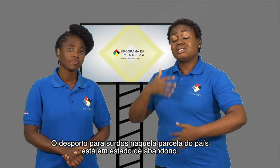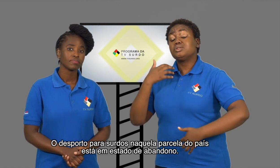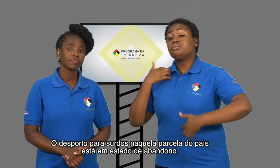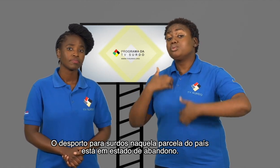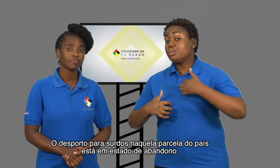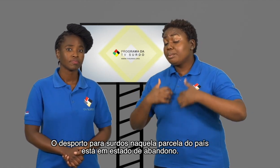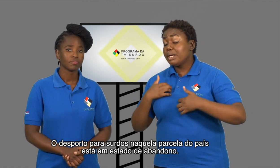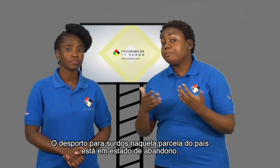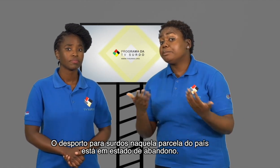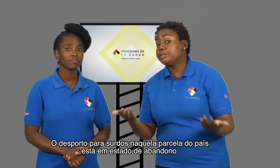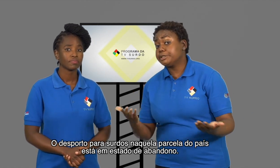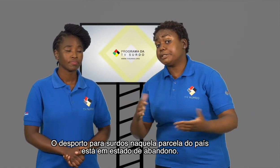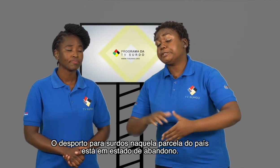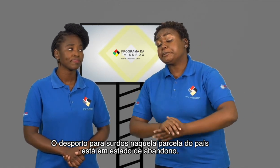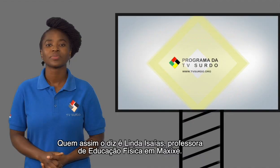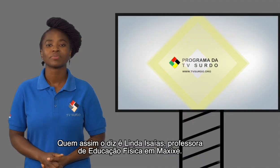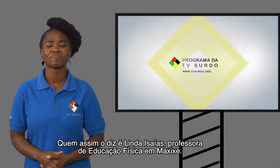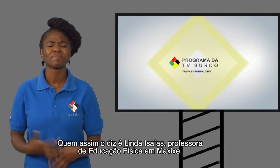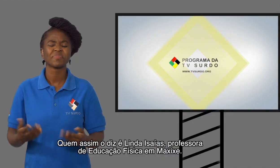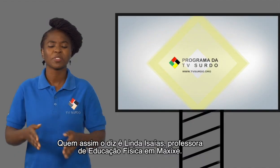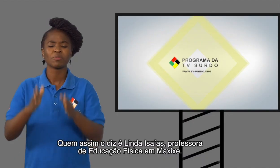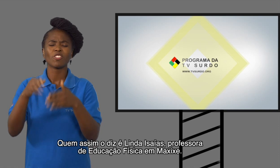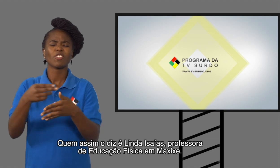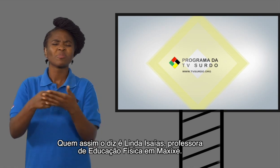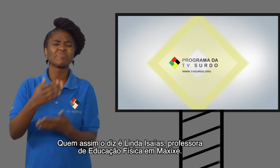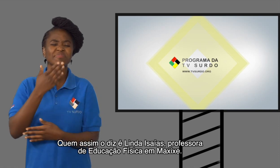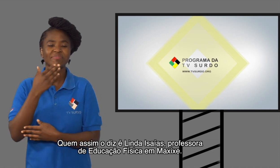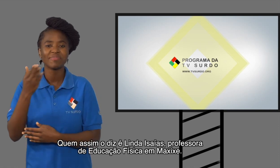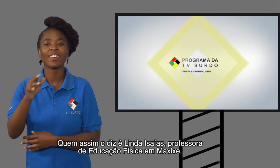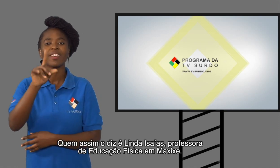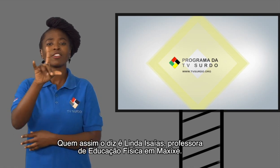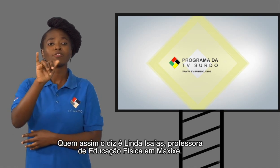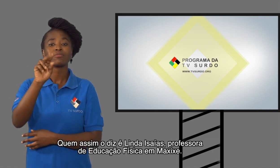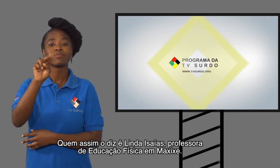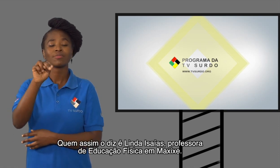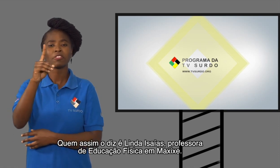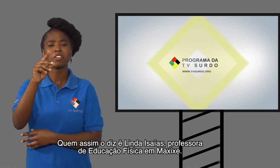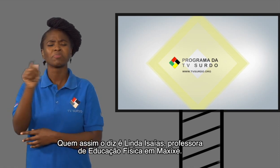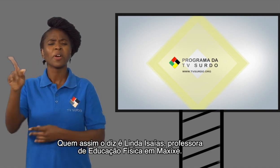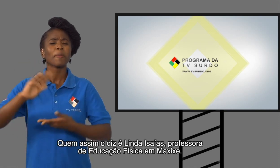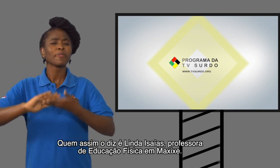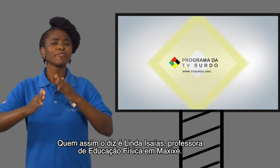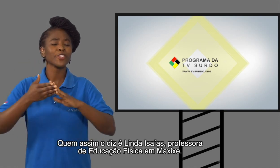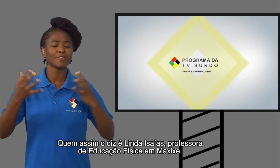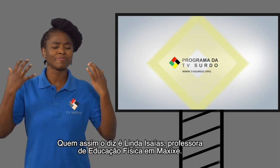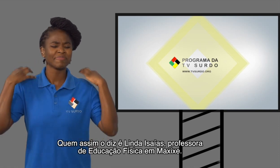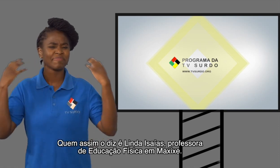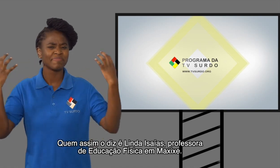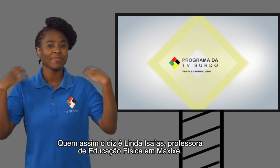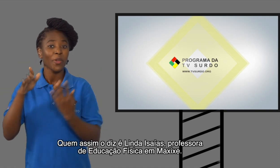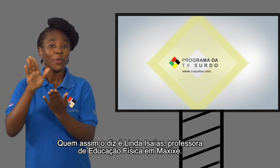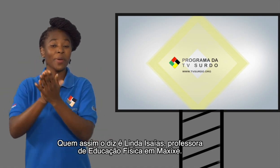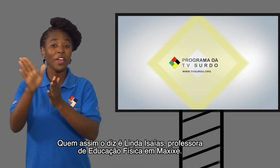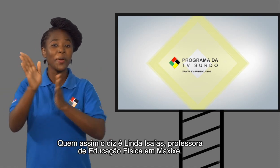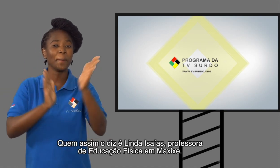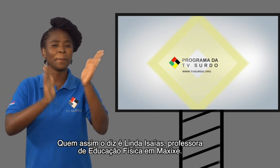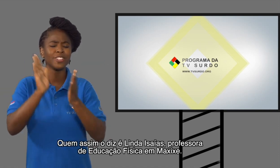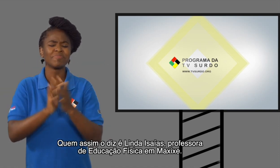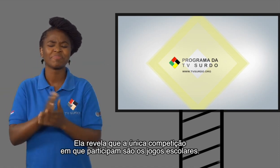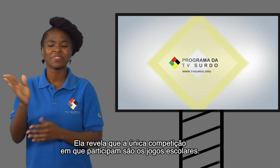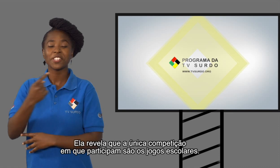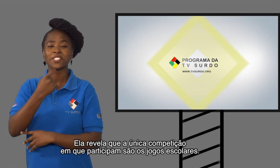país está em estado de abandono. Quem assim o diz é Linda Isaías, professora de Educação